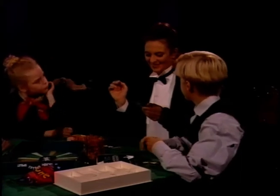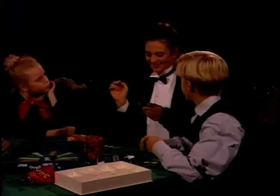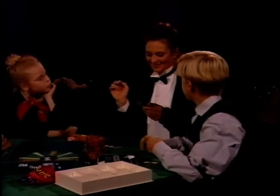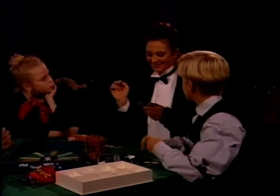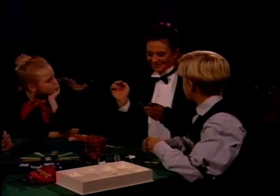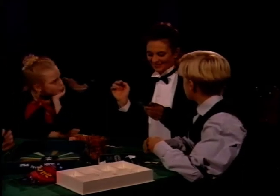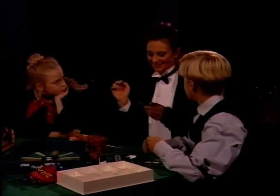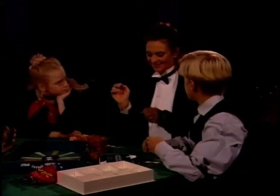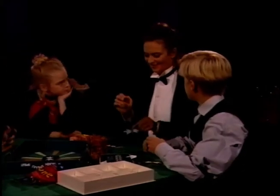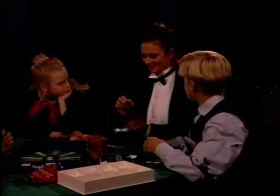Fyra.